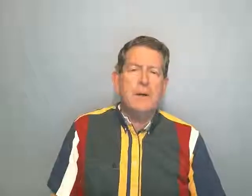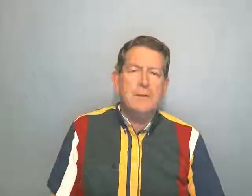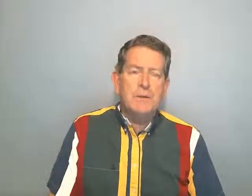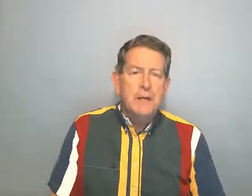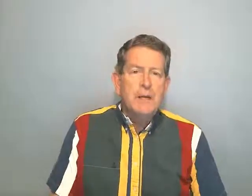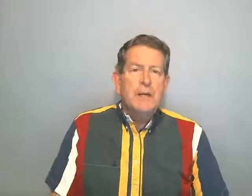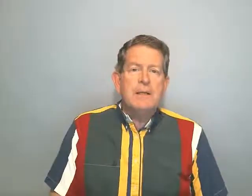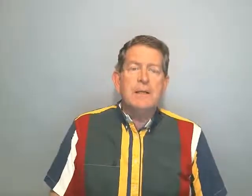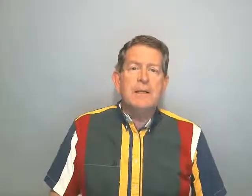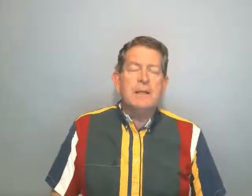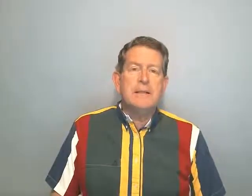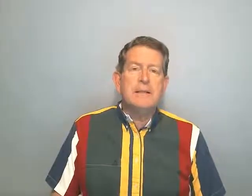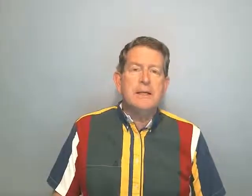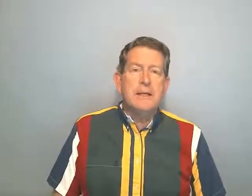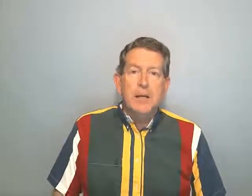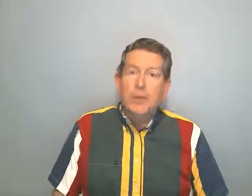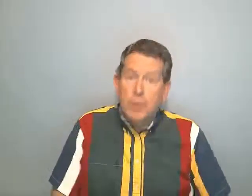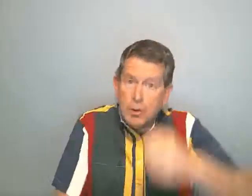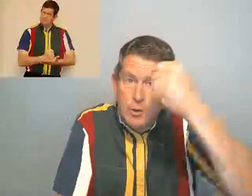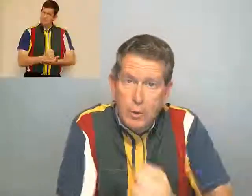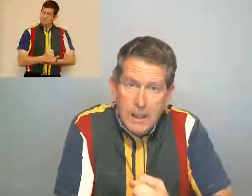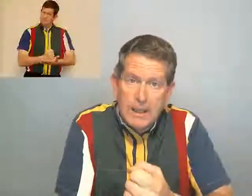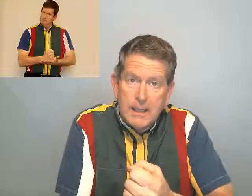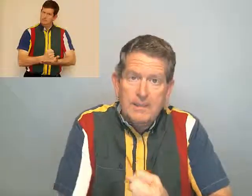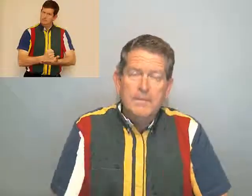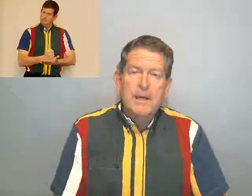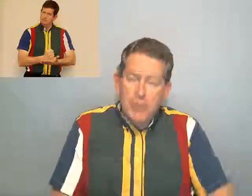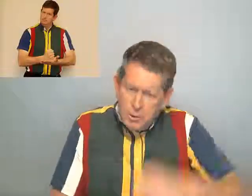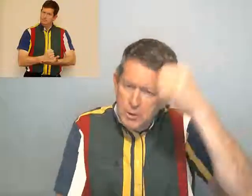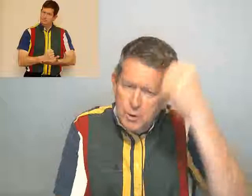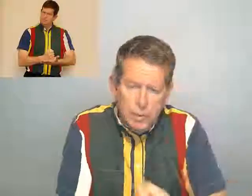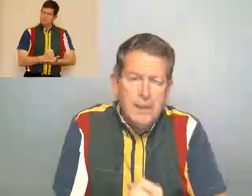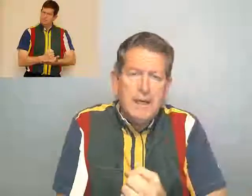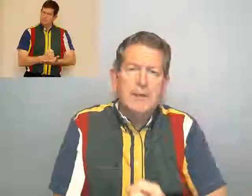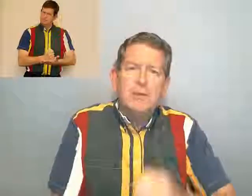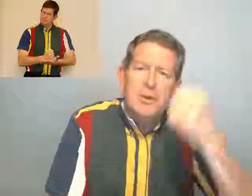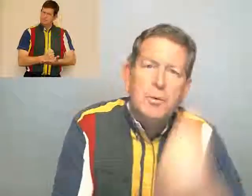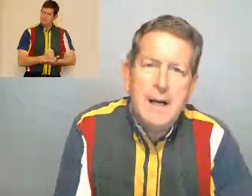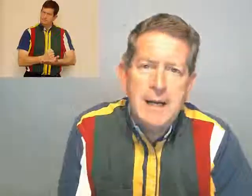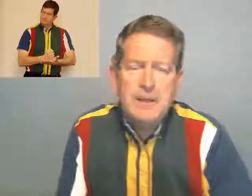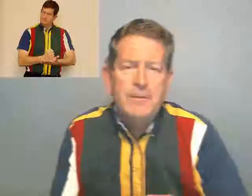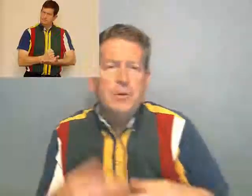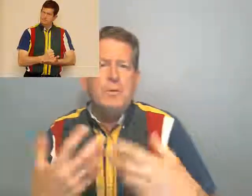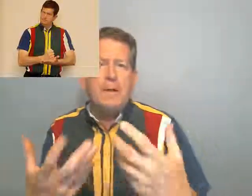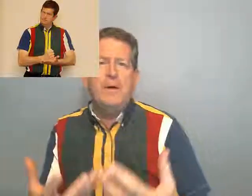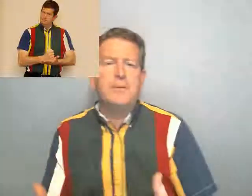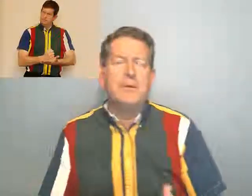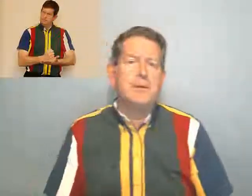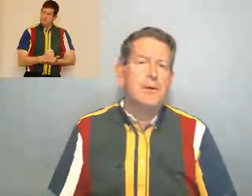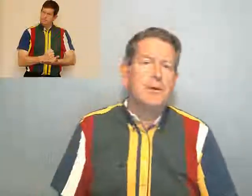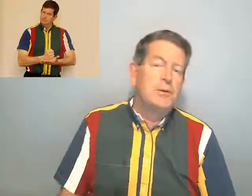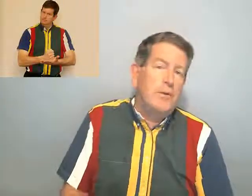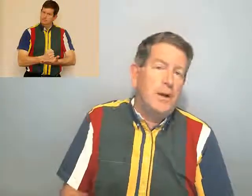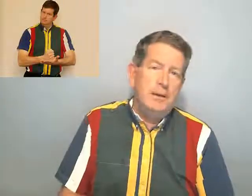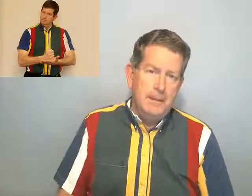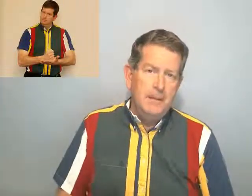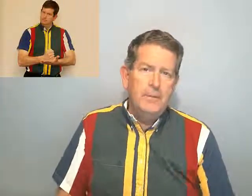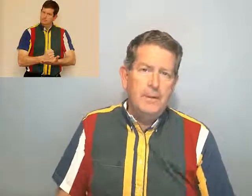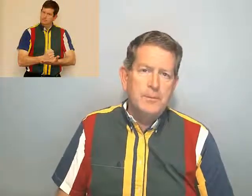expressions, c'était tu dois. Tu dois. Tu dois, ça vient du même verbe que devrait, le verbe